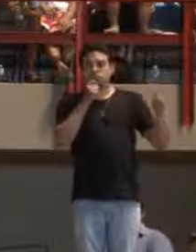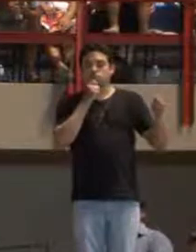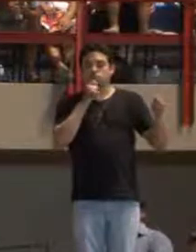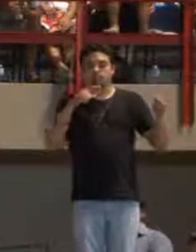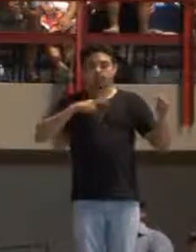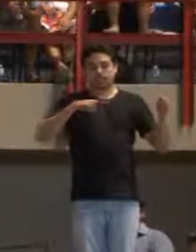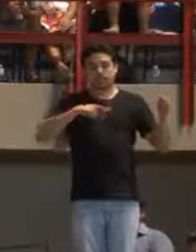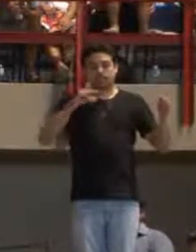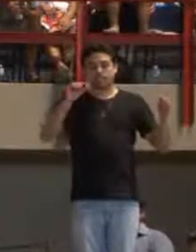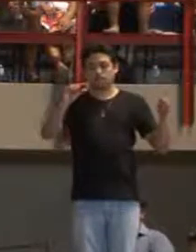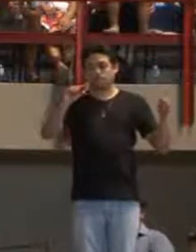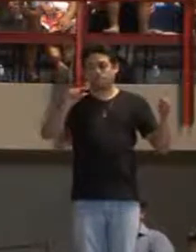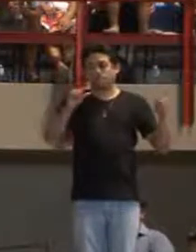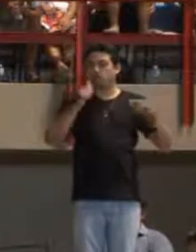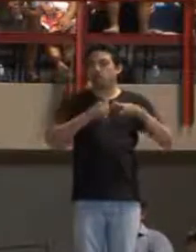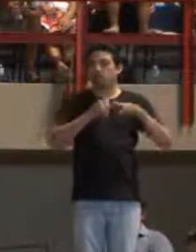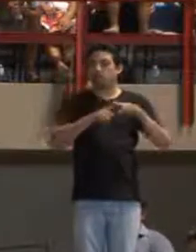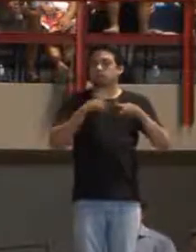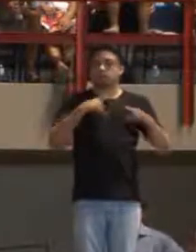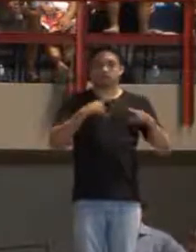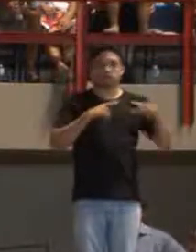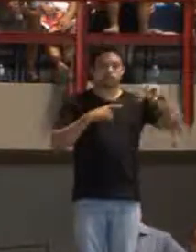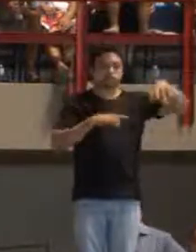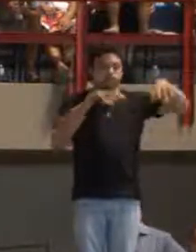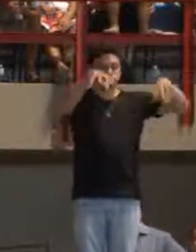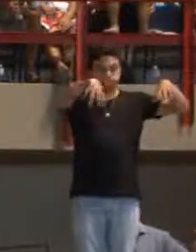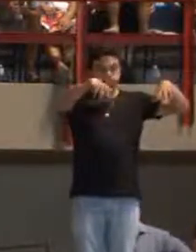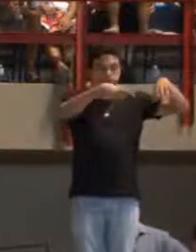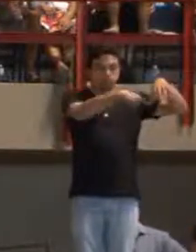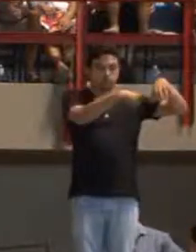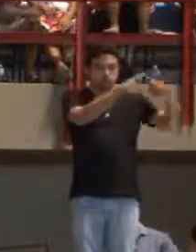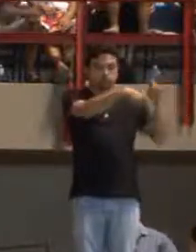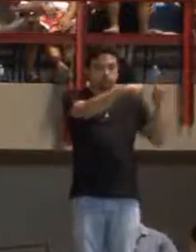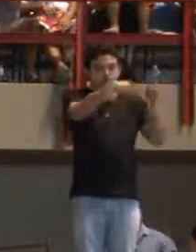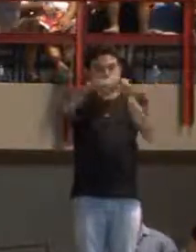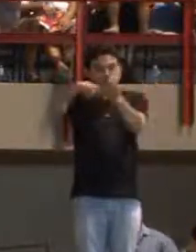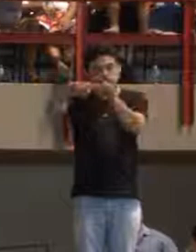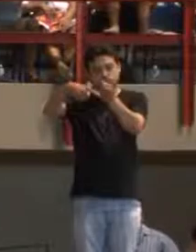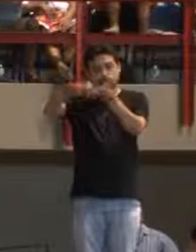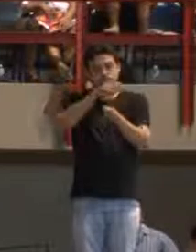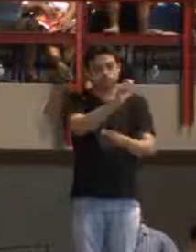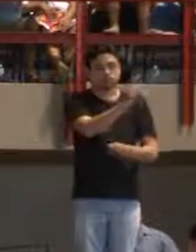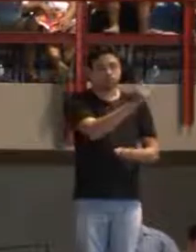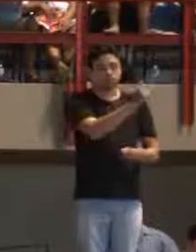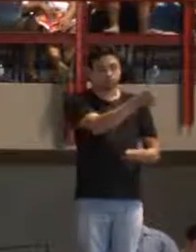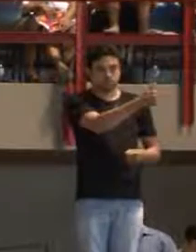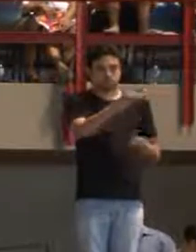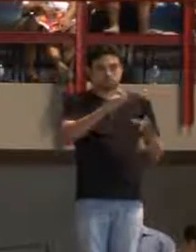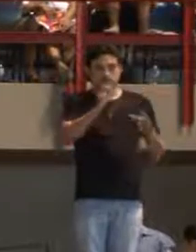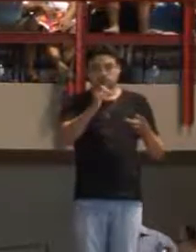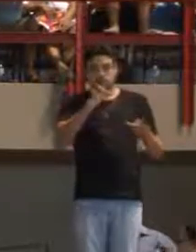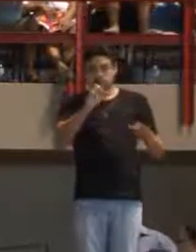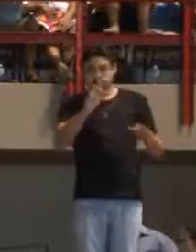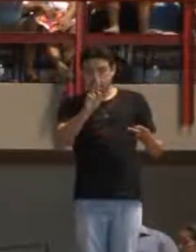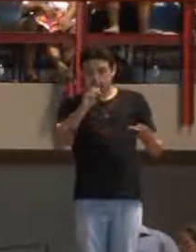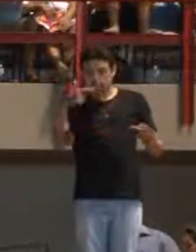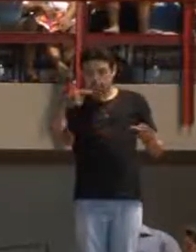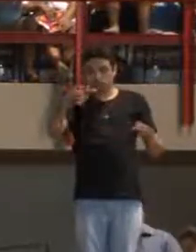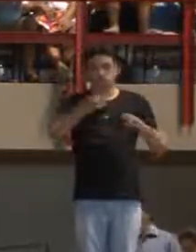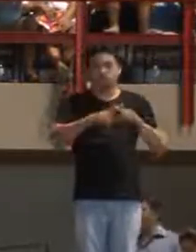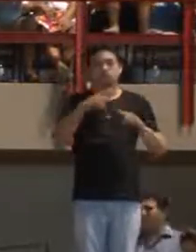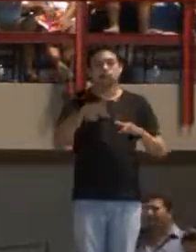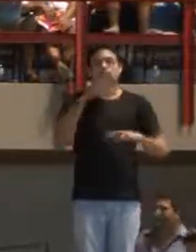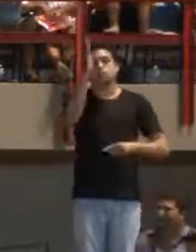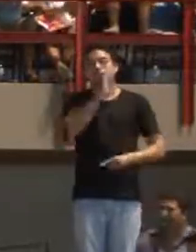utilizamos em pequena quantidade. Nós temos 2 usinas nucleares em funcionamento, a usina de Angra 1 e de Angra 2. Agora, por que